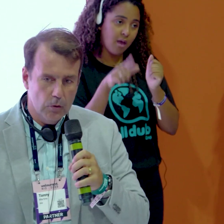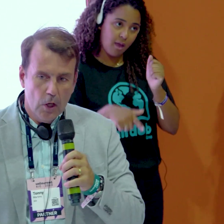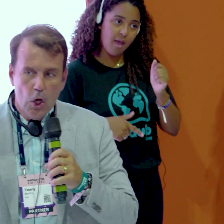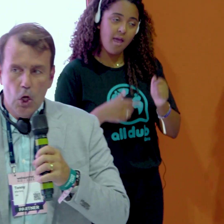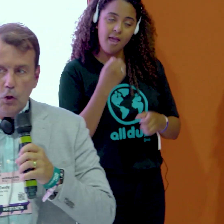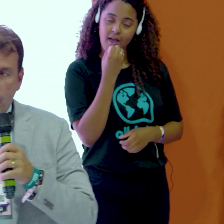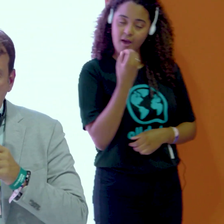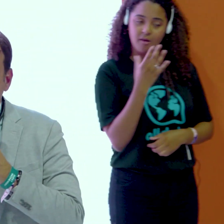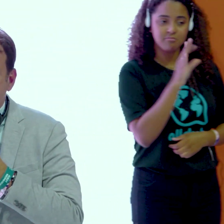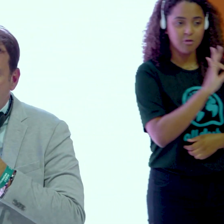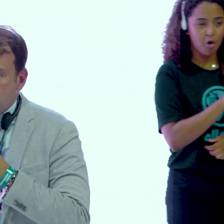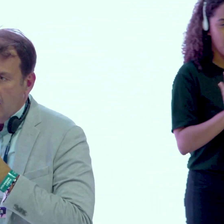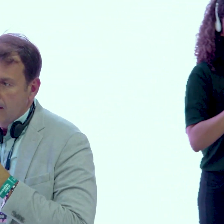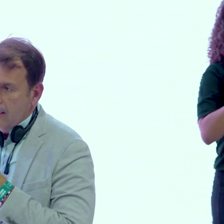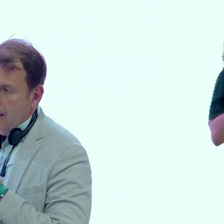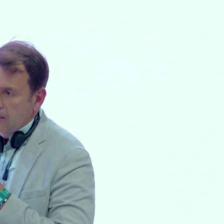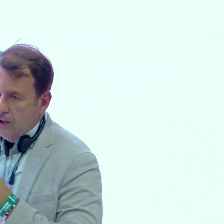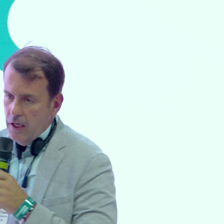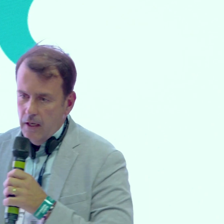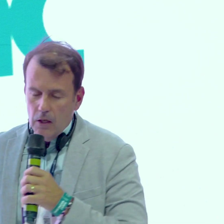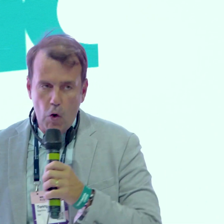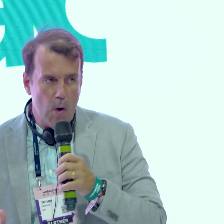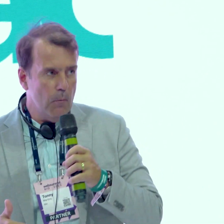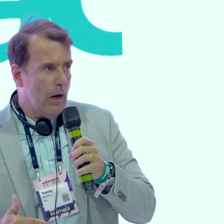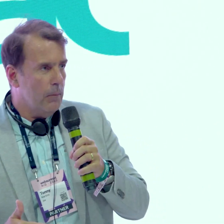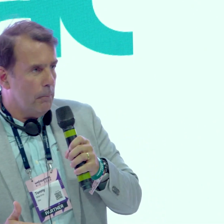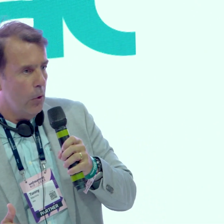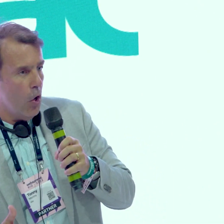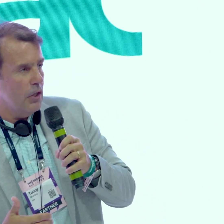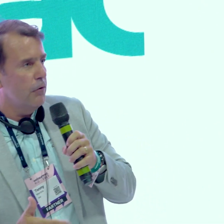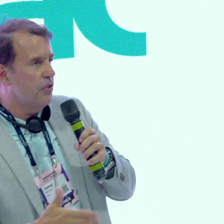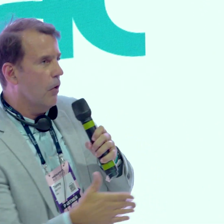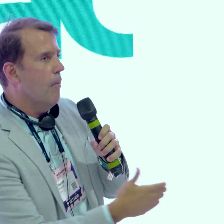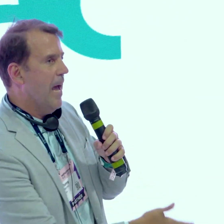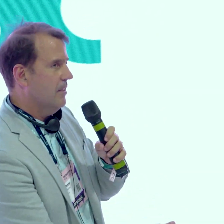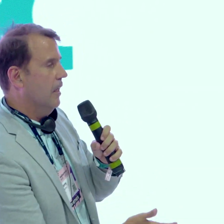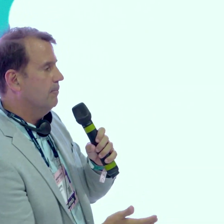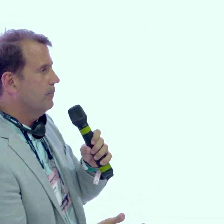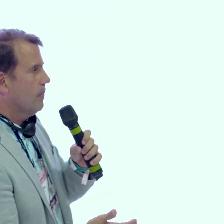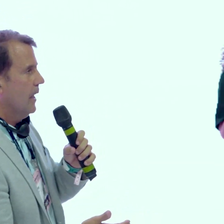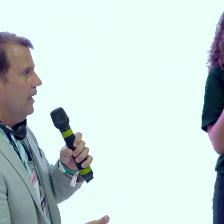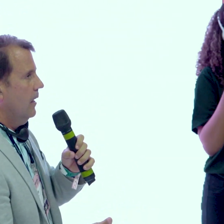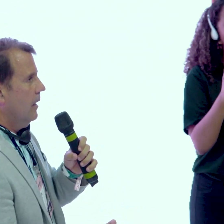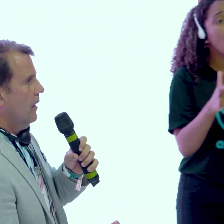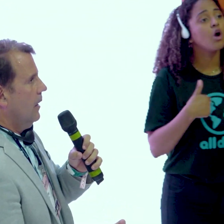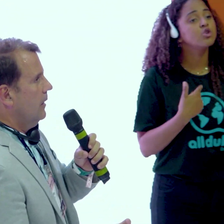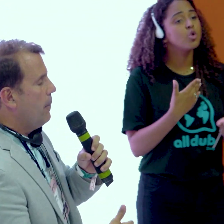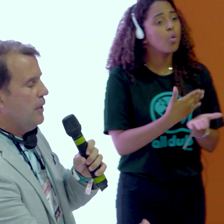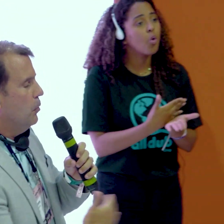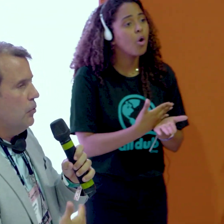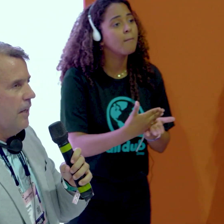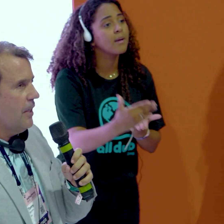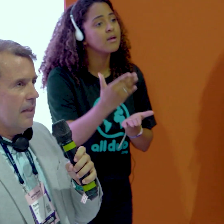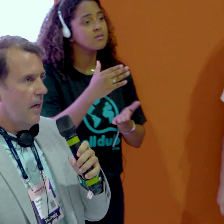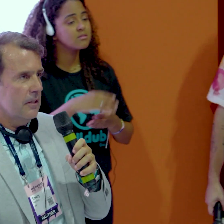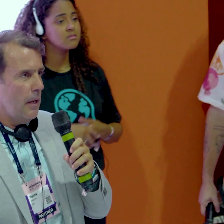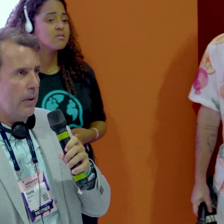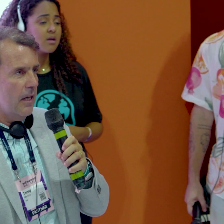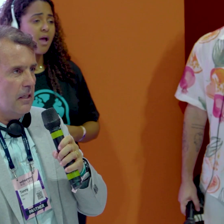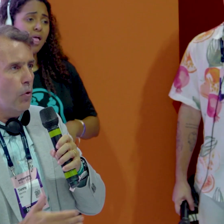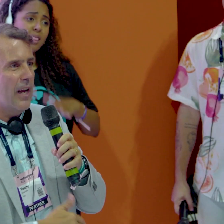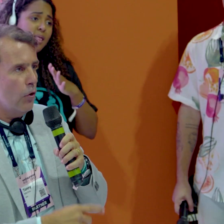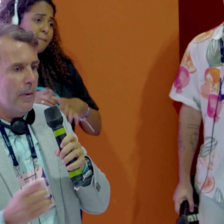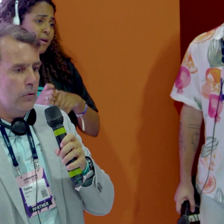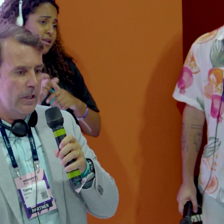primeiro passo. Do ponto de vista de como, por onde você começa, depende muito da estratégia